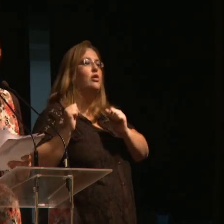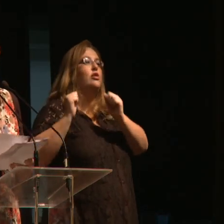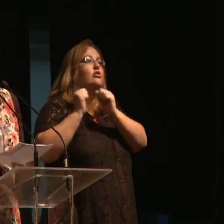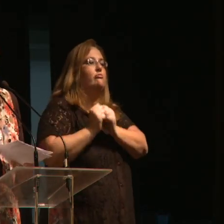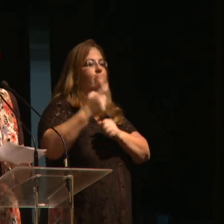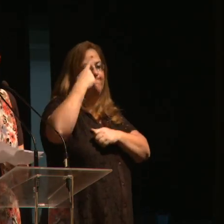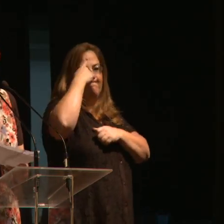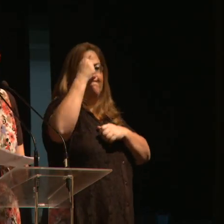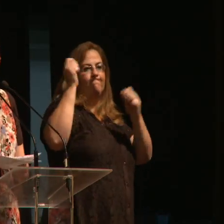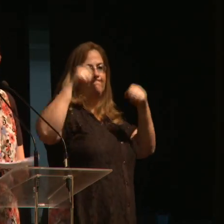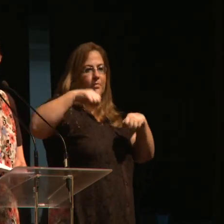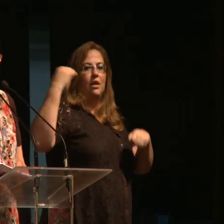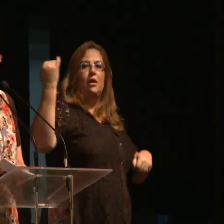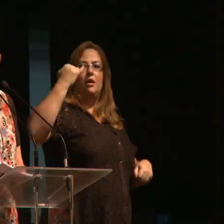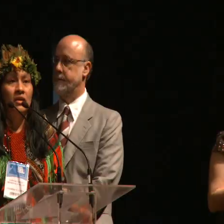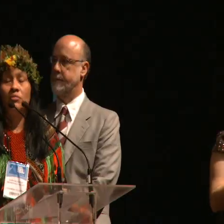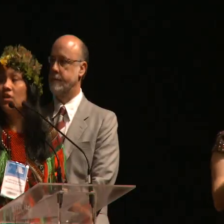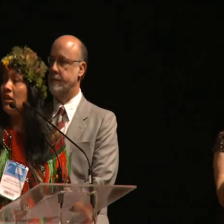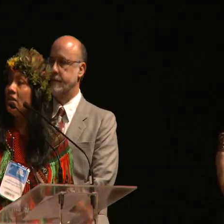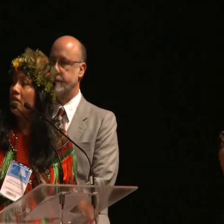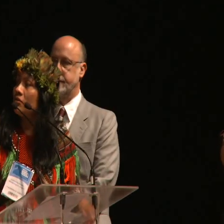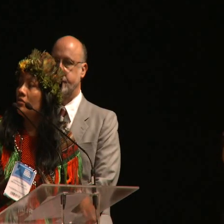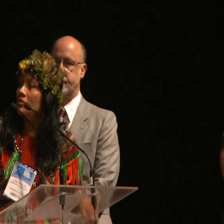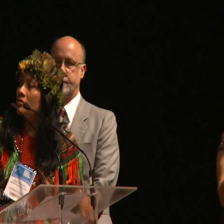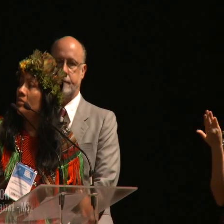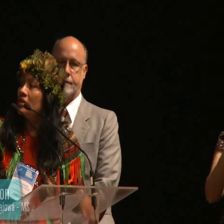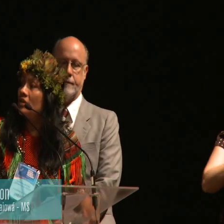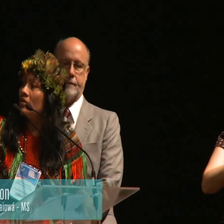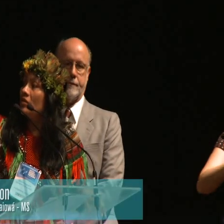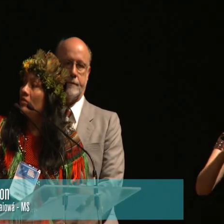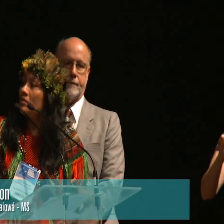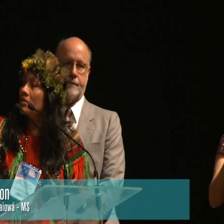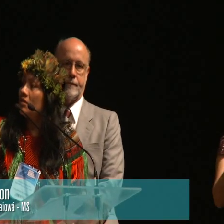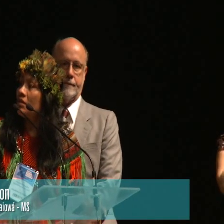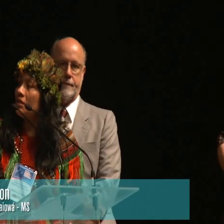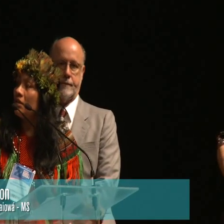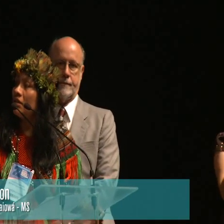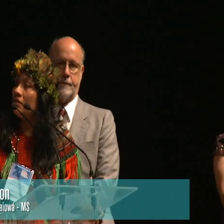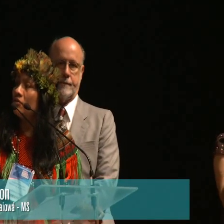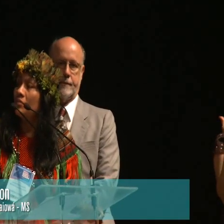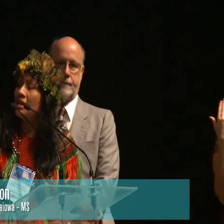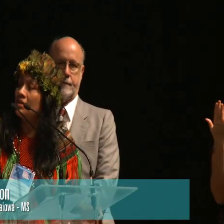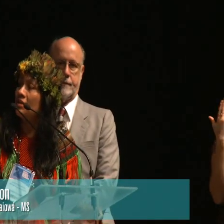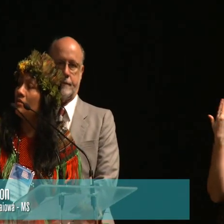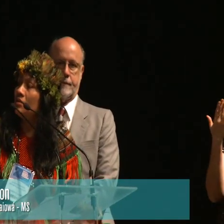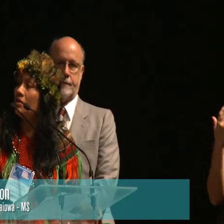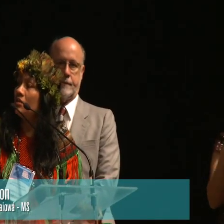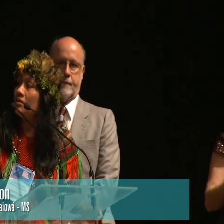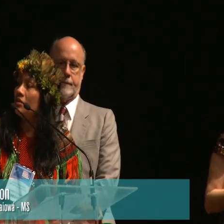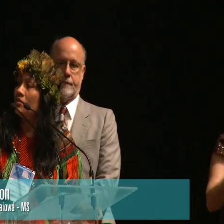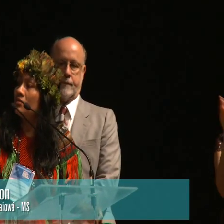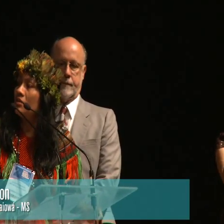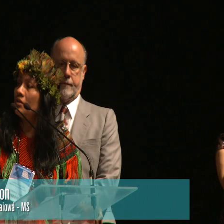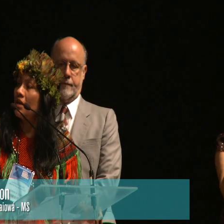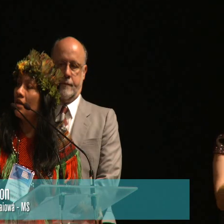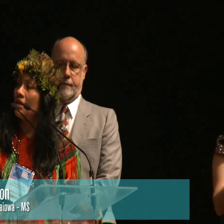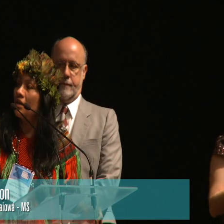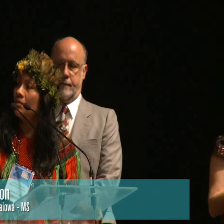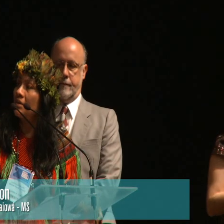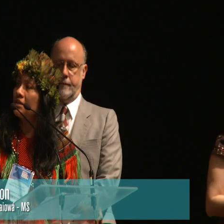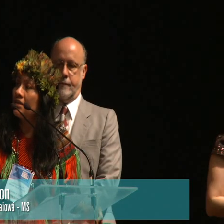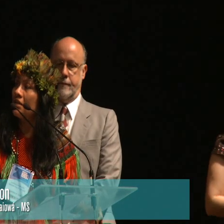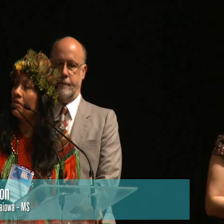criando esta importante realidade. Boa tarde a todos os psicólogos do Brasil e de toda